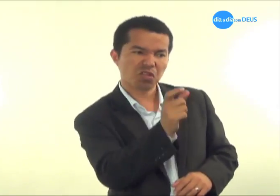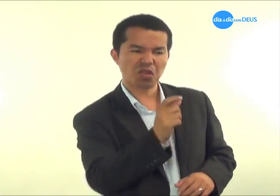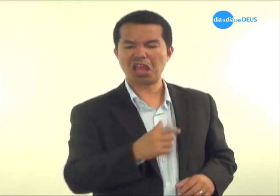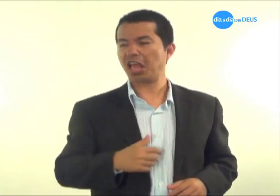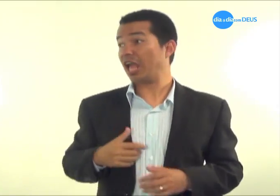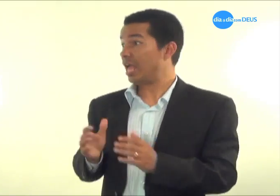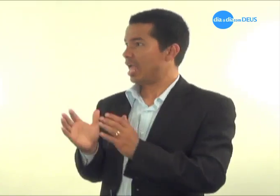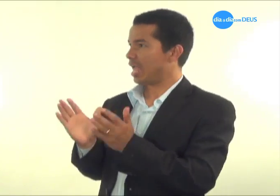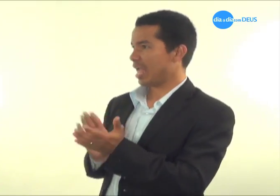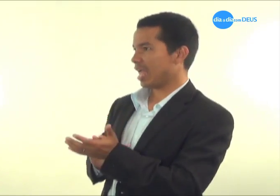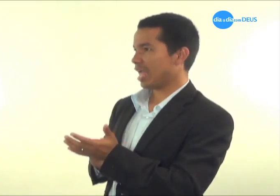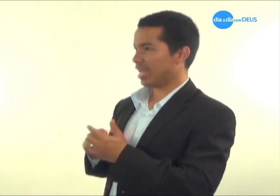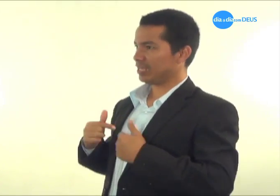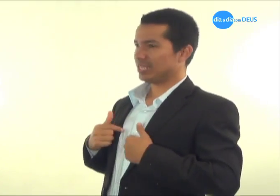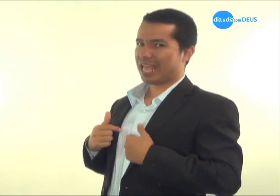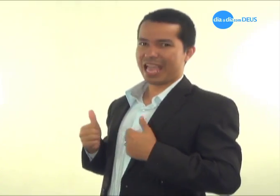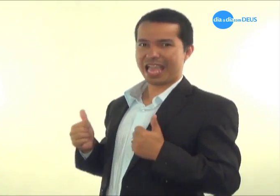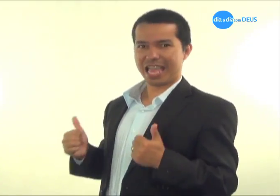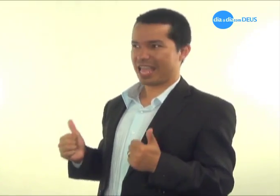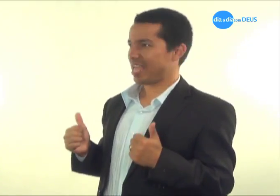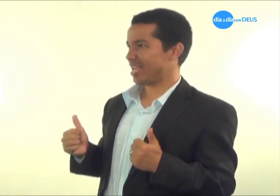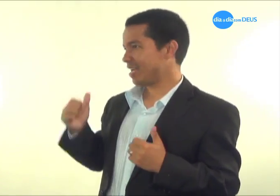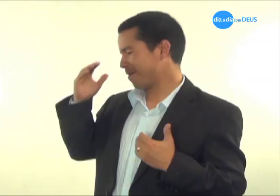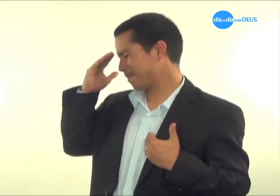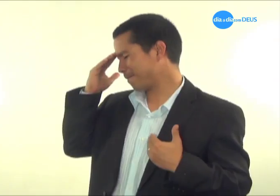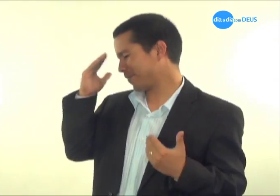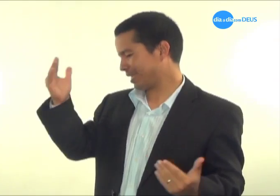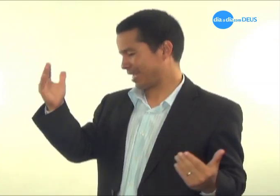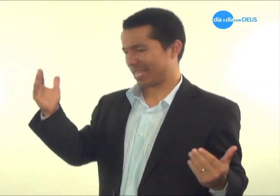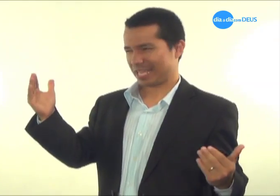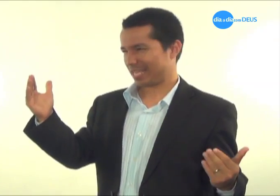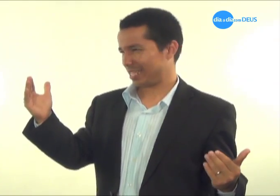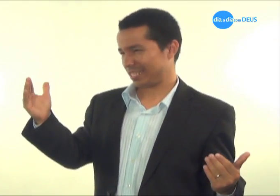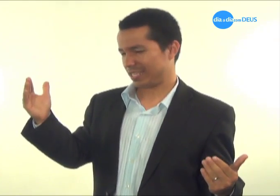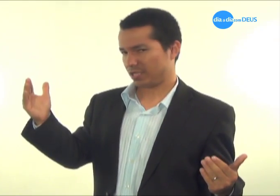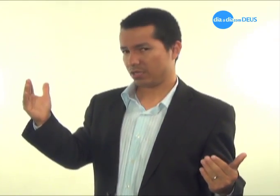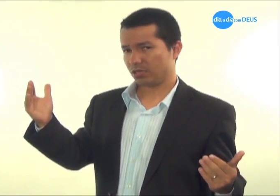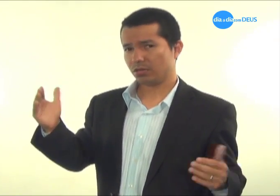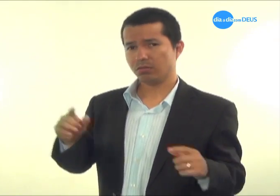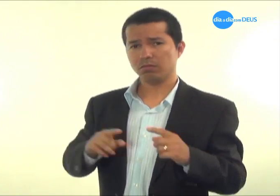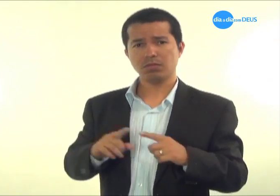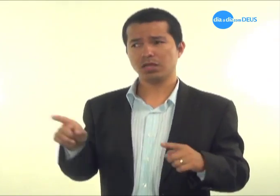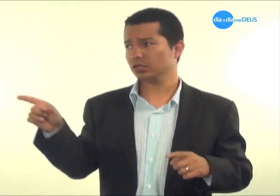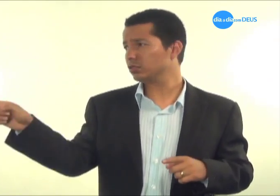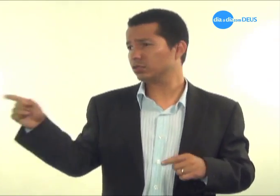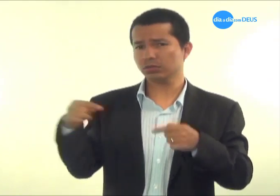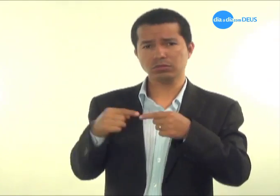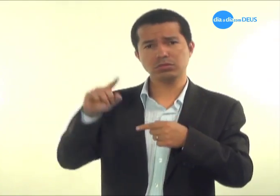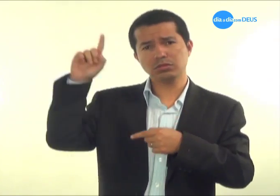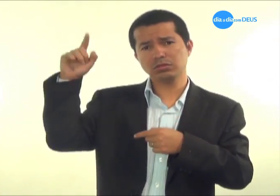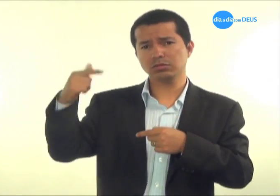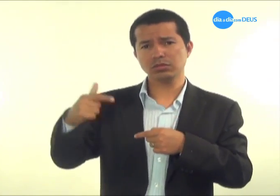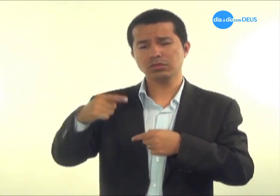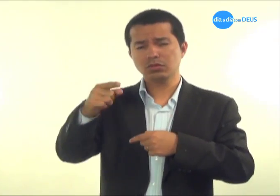de alguém que nós julgamos importante e que às vezes não tem nada a ver com o nosso Senhor? Quanto